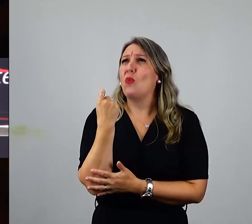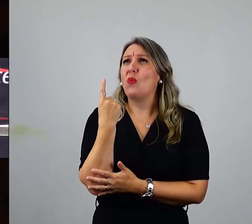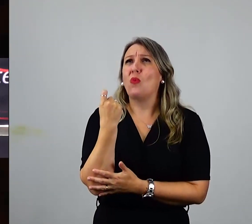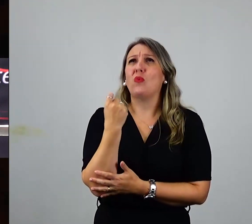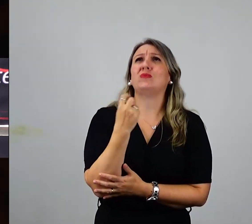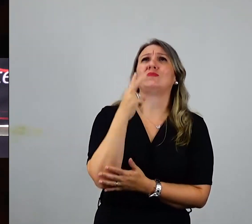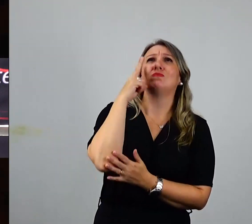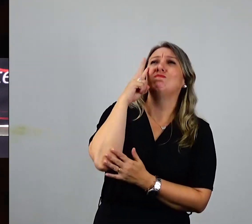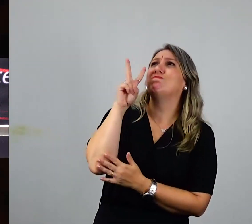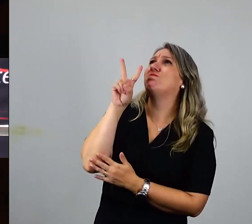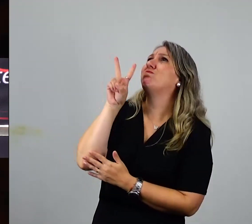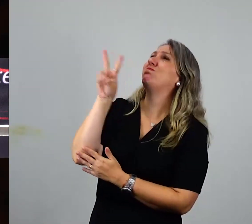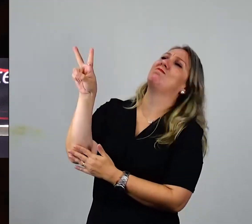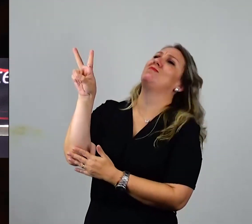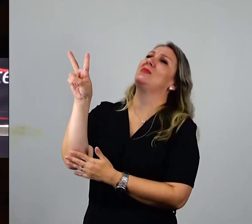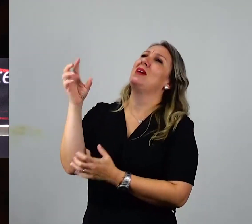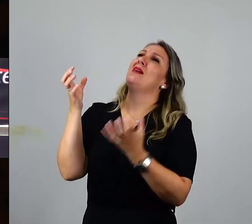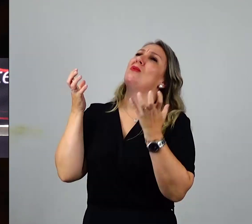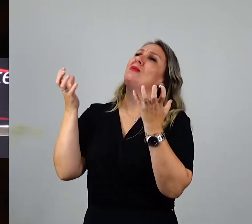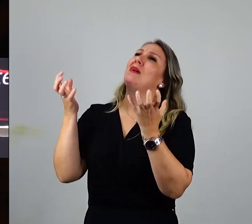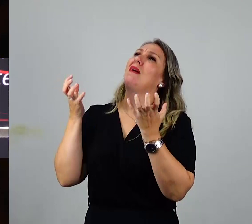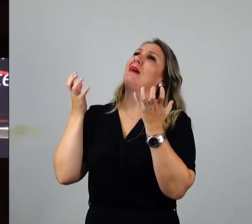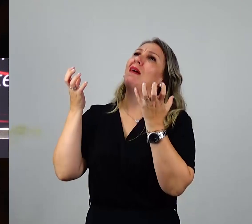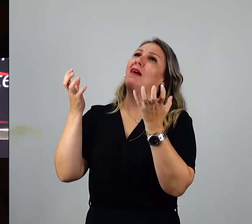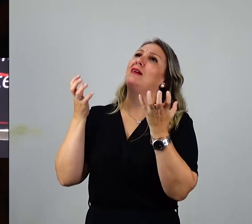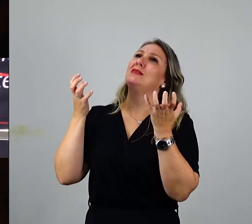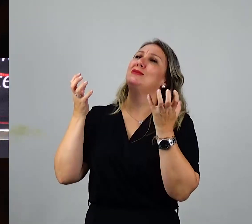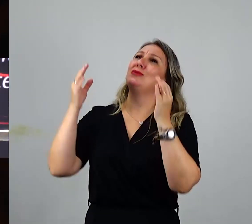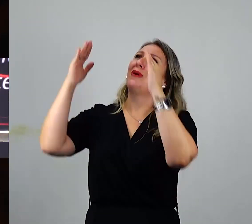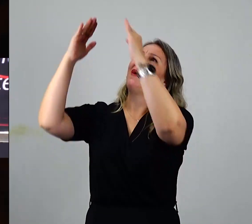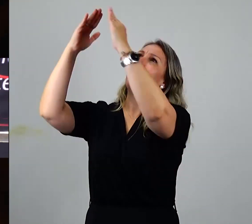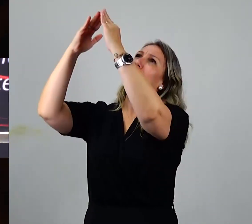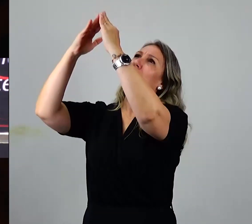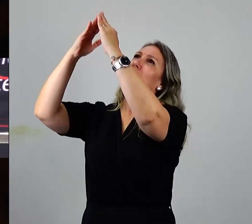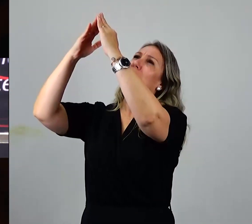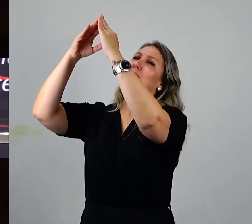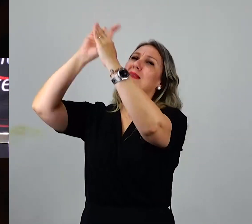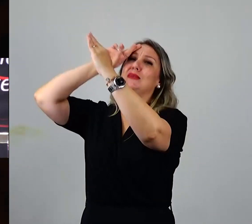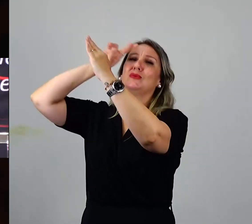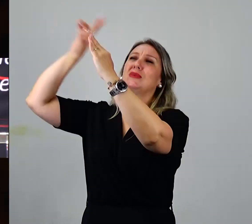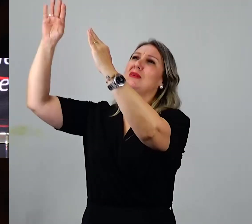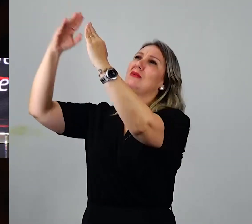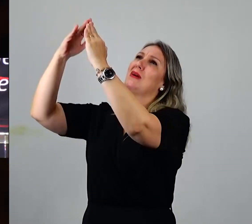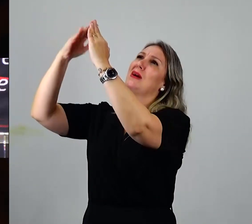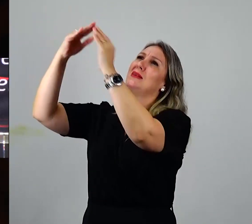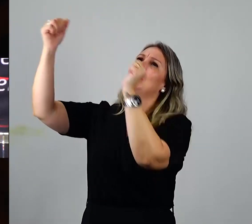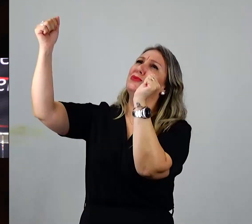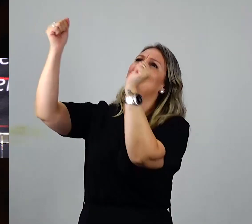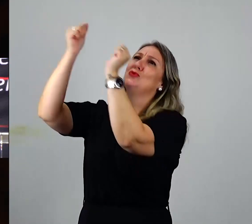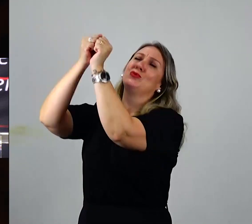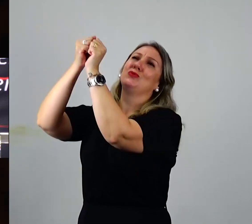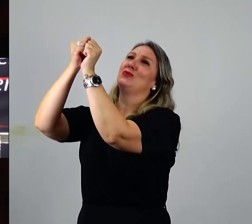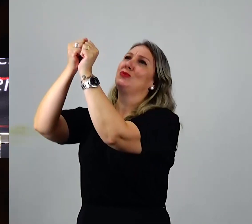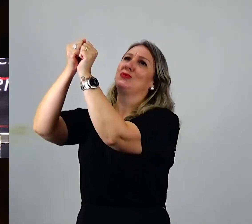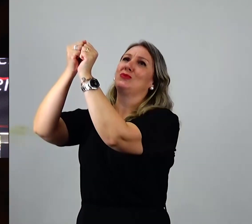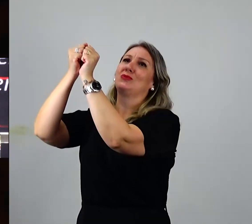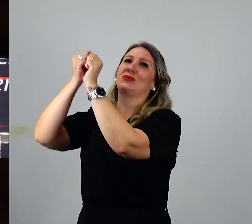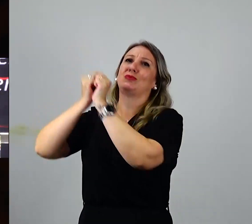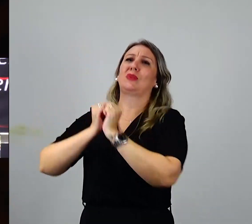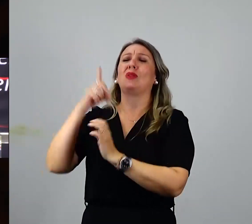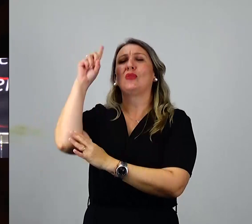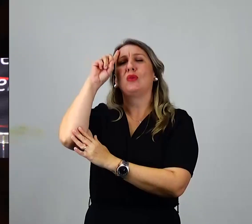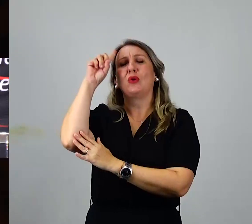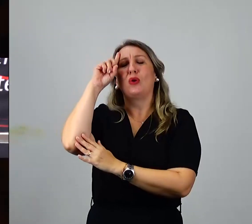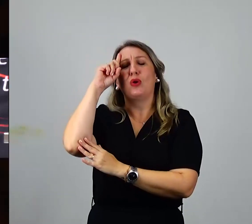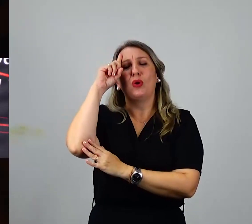Eu quero morar na casa do Senhor todos os dias da minha vida. O que é a casa